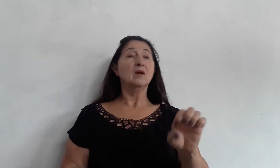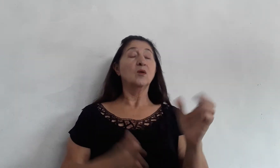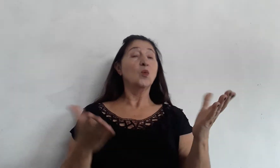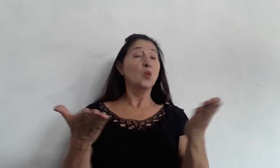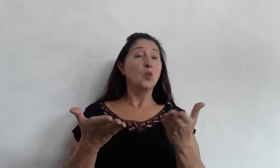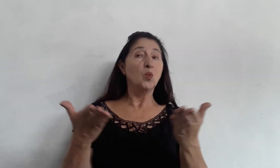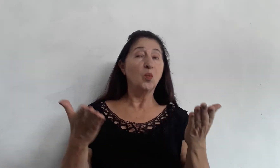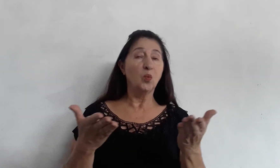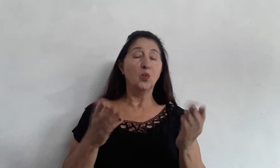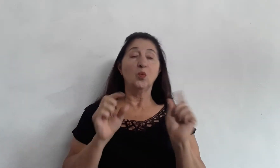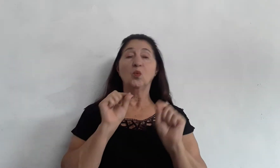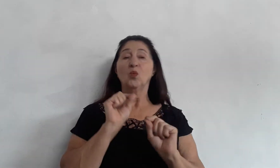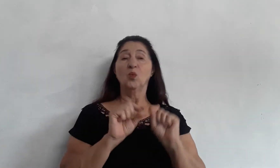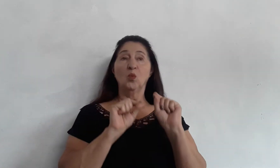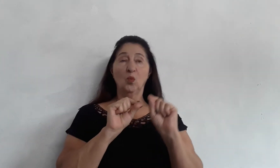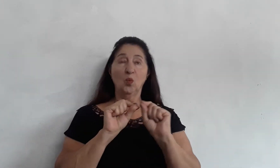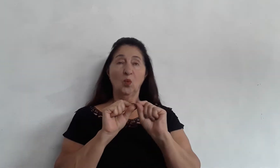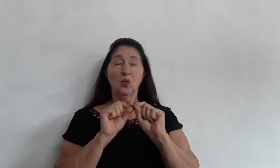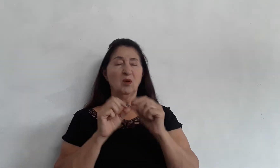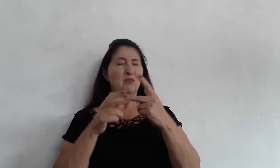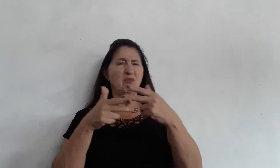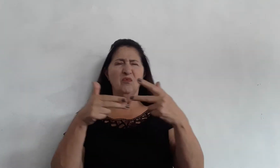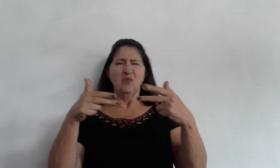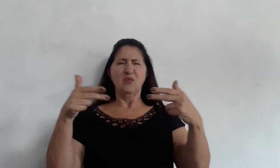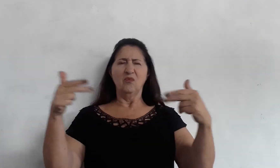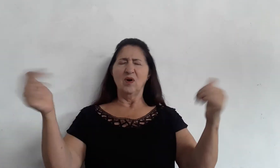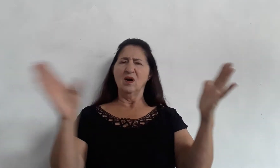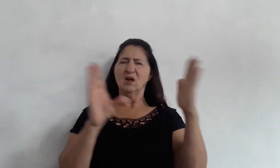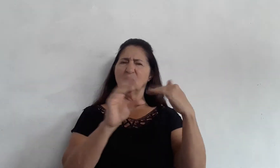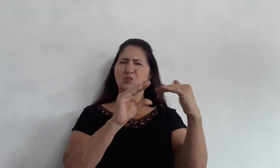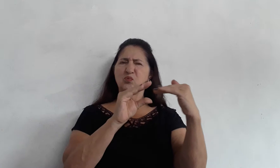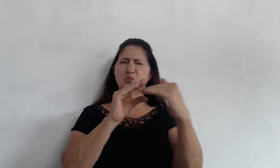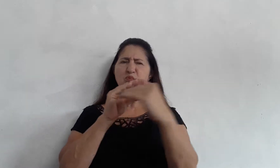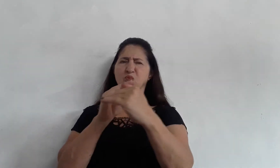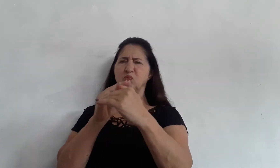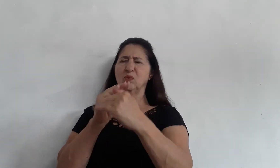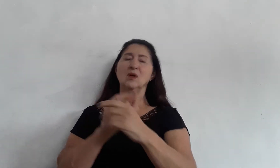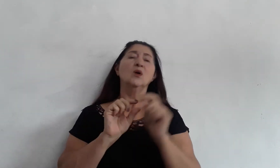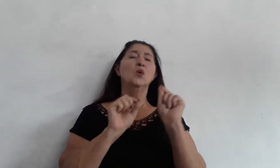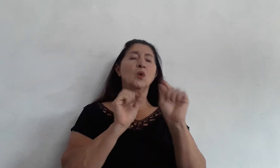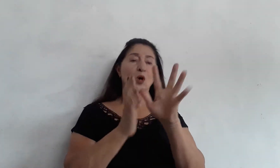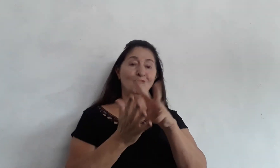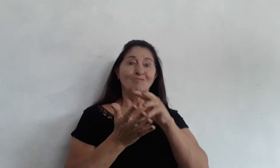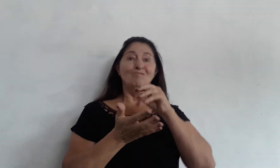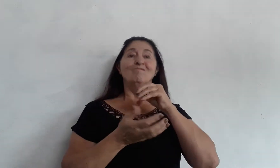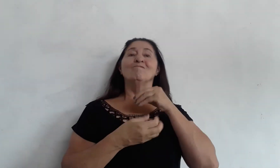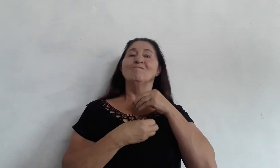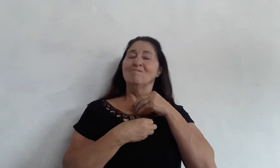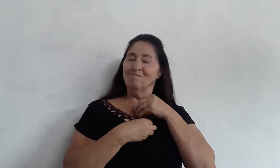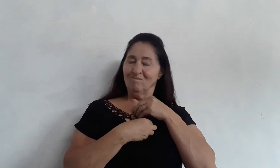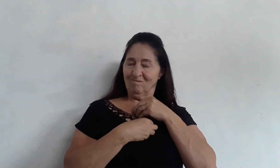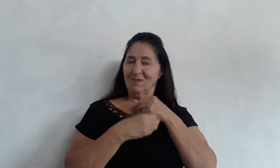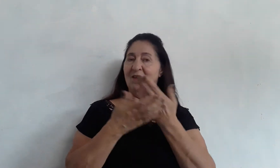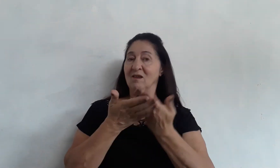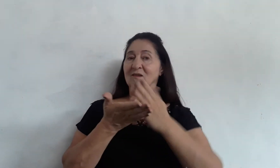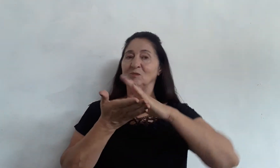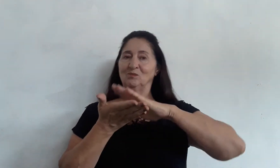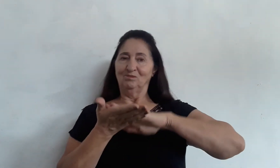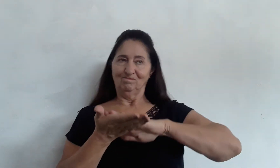diante de tantas mensagens que poderíamos tirar dele, poderíamos dizer que é a fé e a